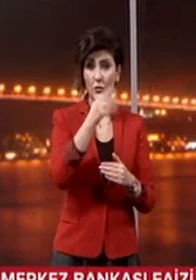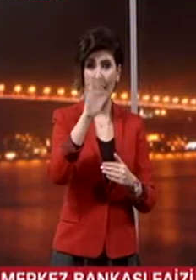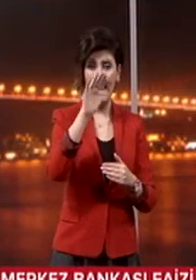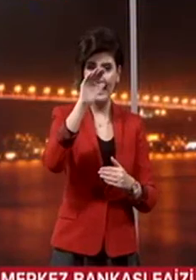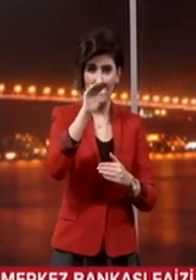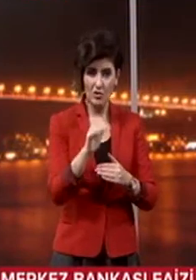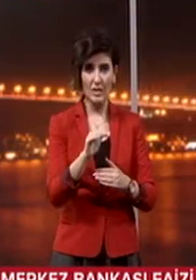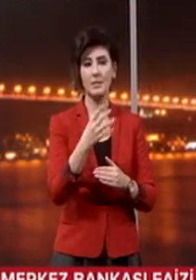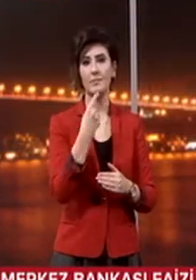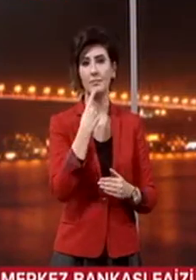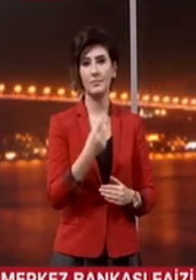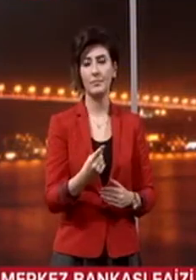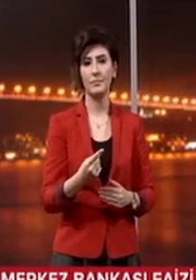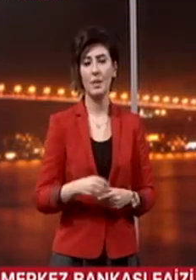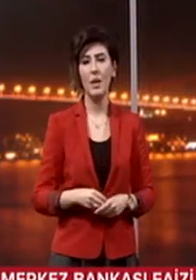%7,50'ye çekti.